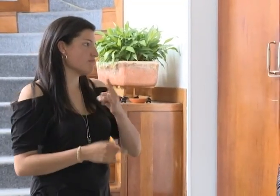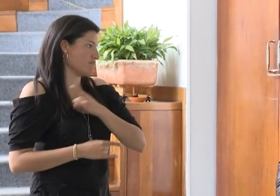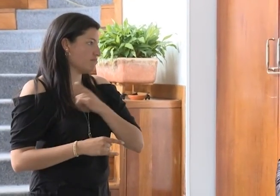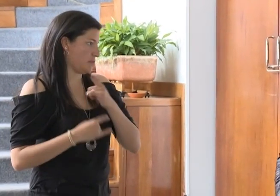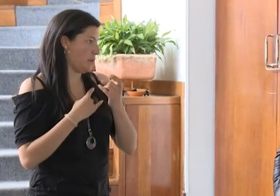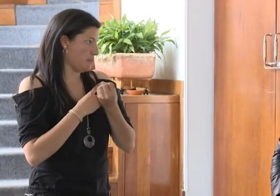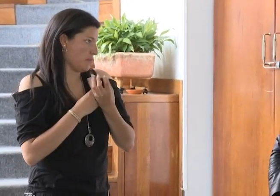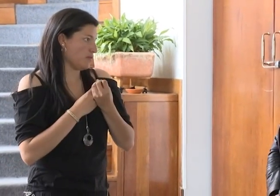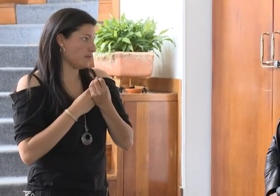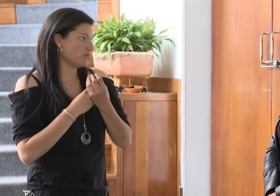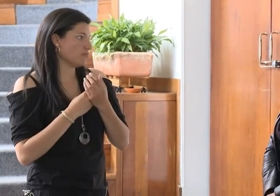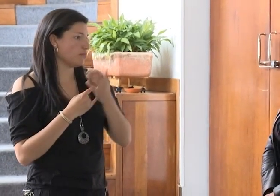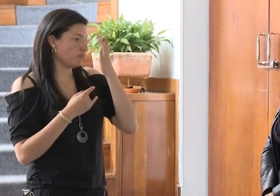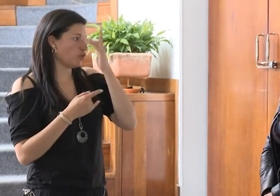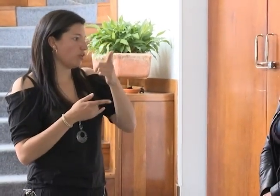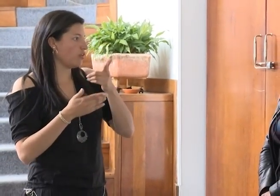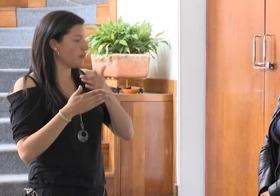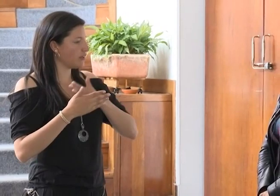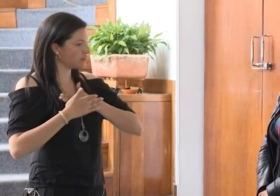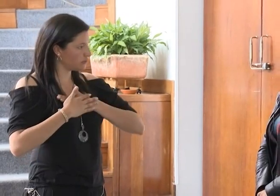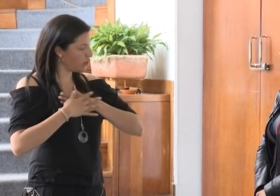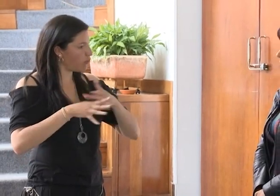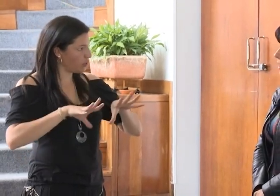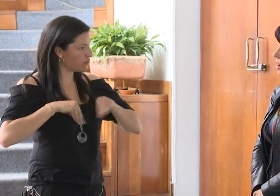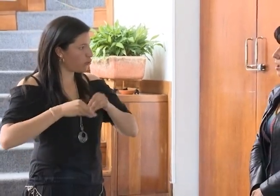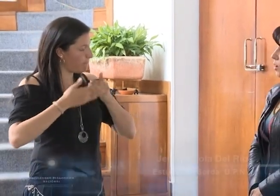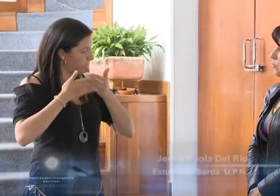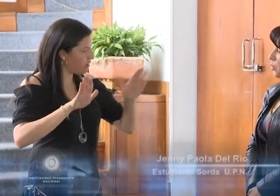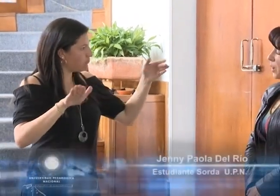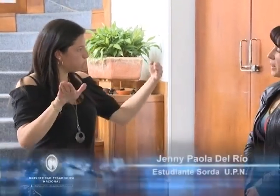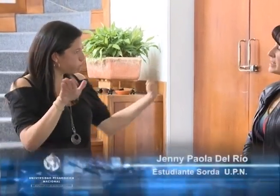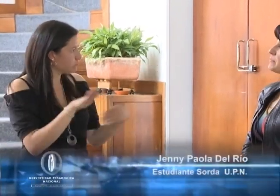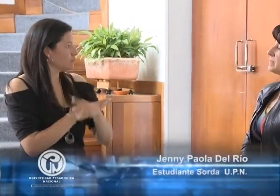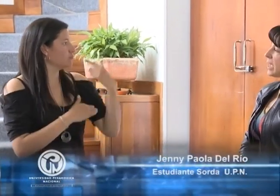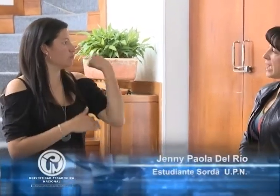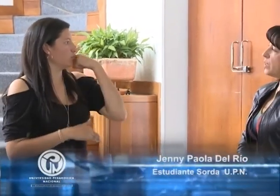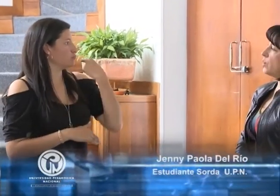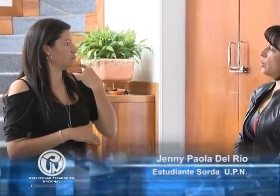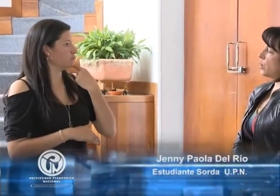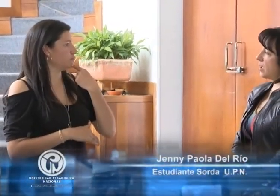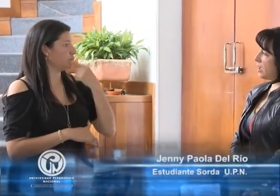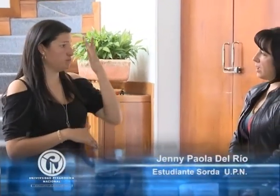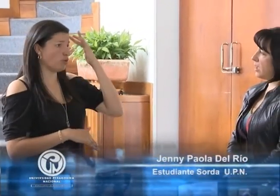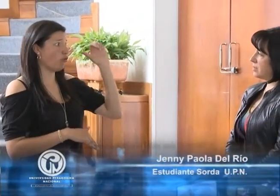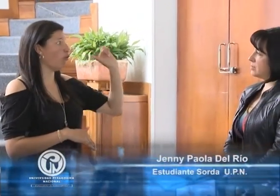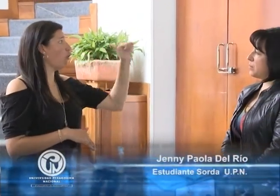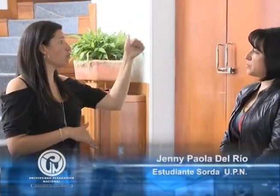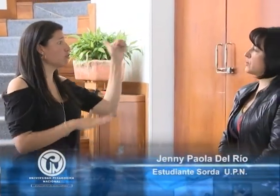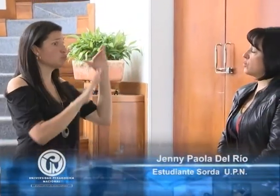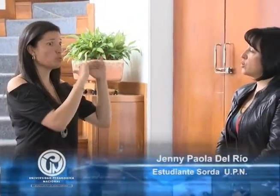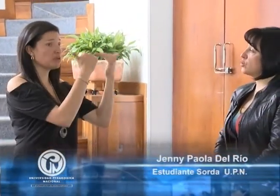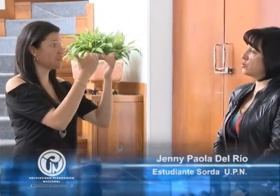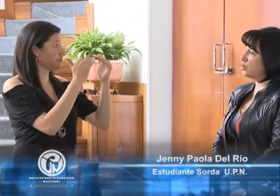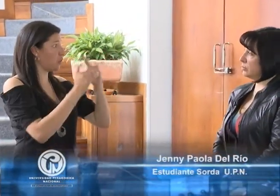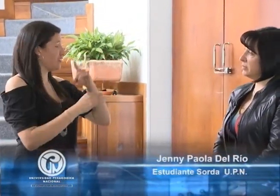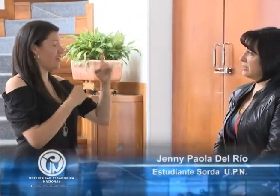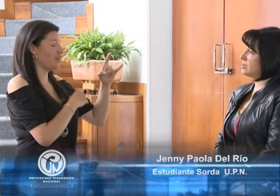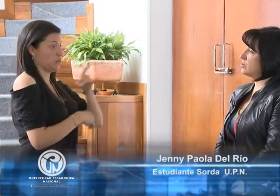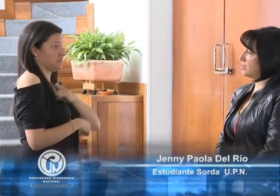Yo quiero agradecer a la Universidad Pedagógica por haber aceptado este proceso de inclusión de los estudiantes